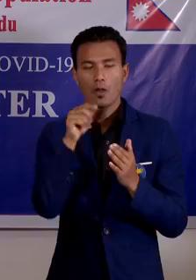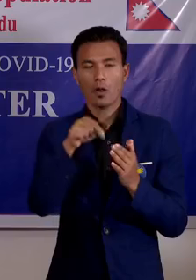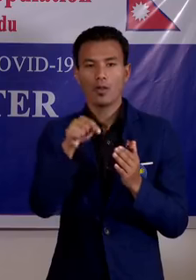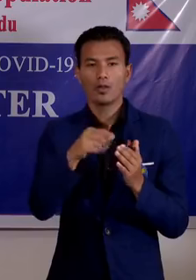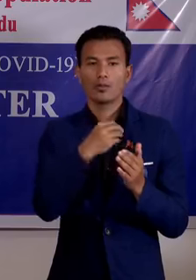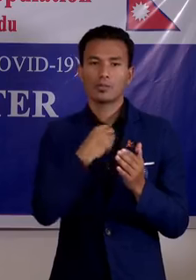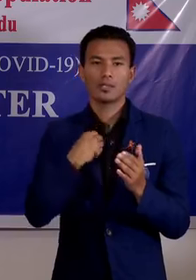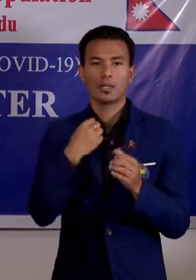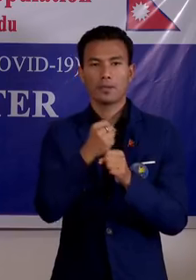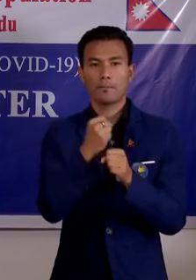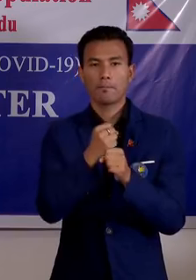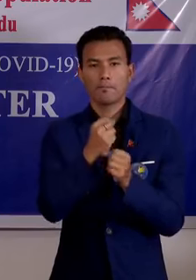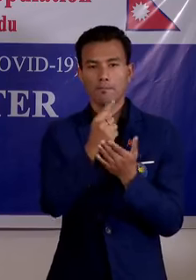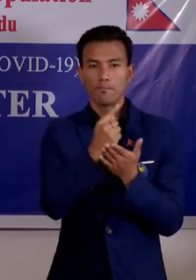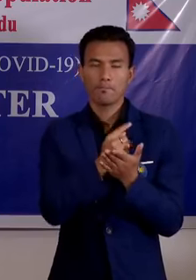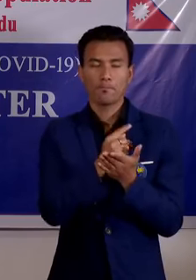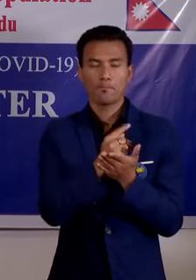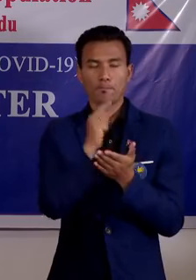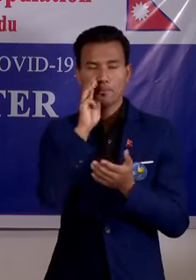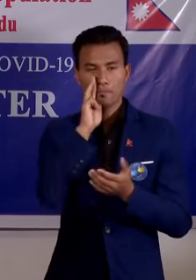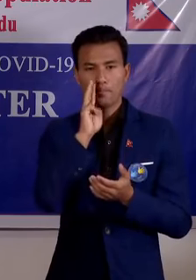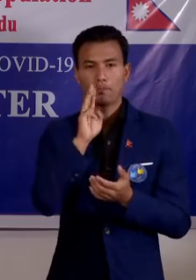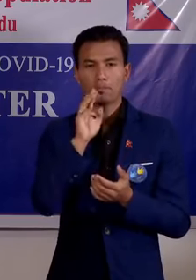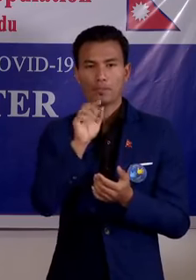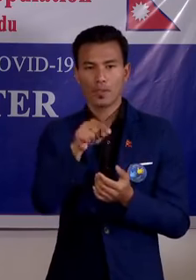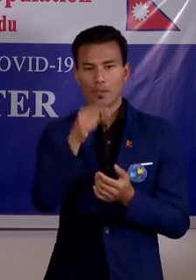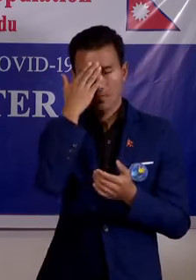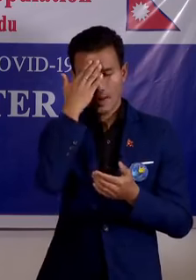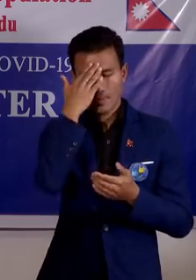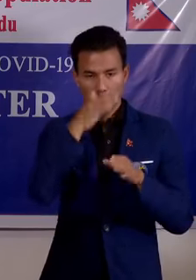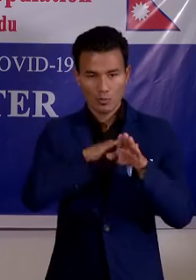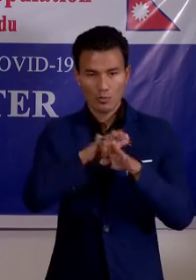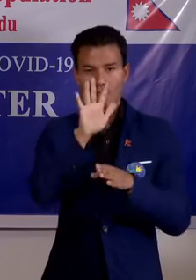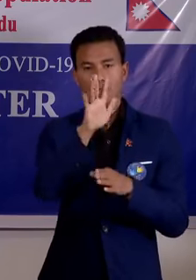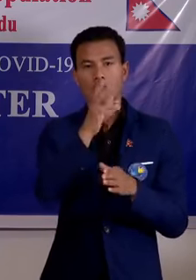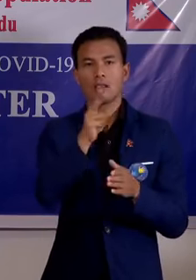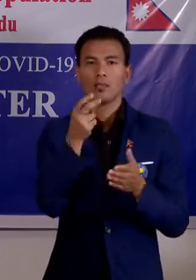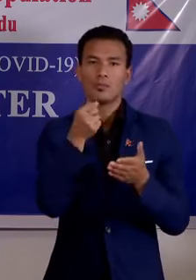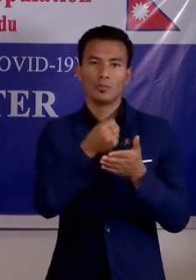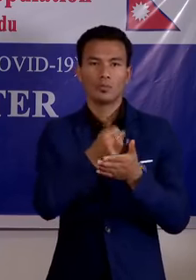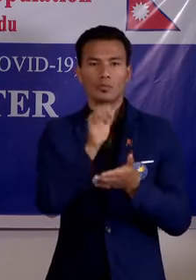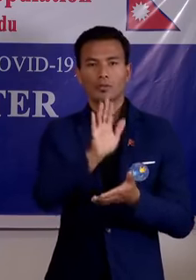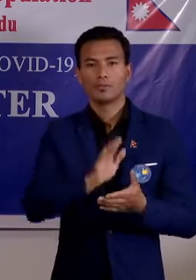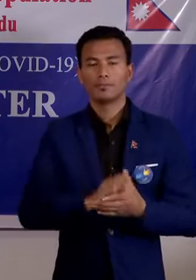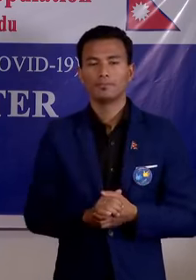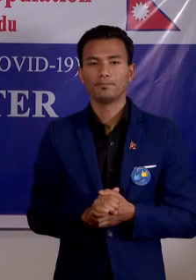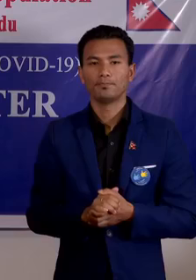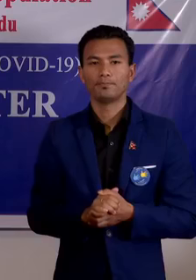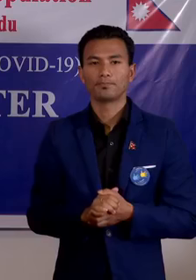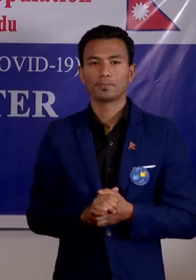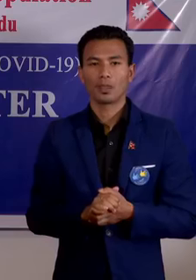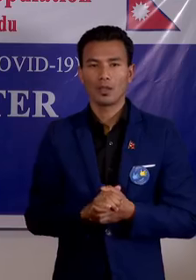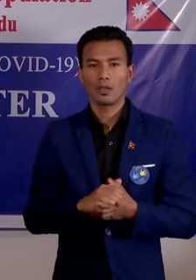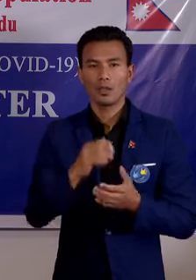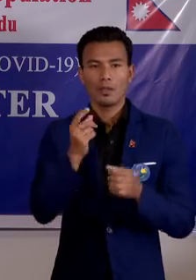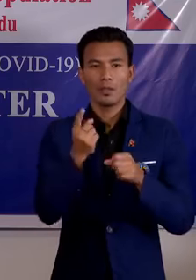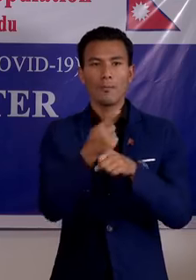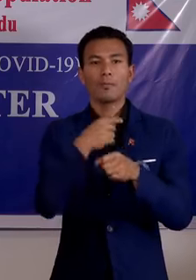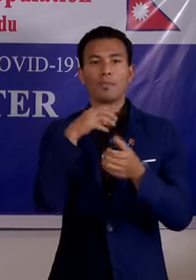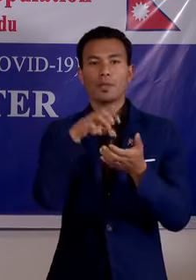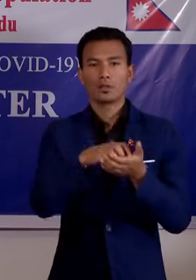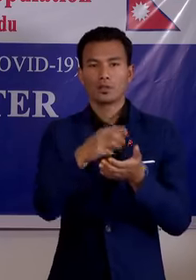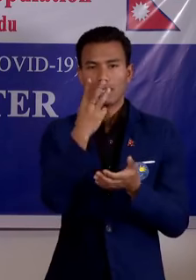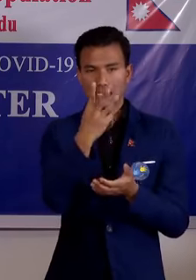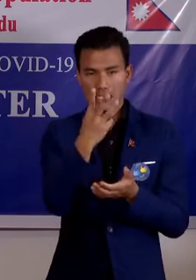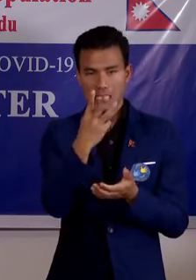अहिले उपचारको क्रममा रहेका सङ्क्रमितहरूको संख्या 5 पुगेको छ। त्यसै गरी बिरगन्जमा